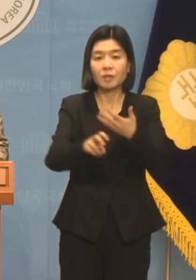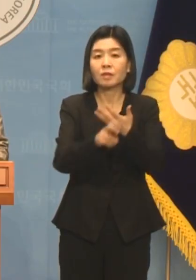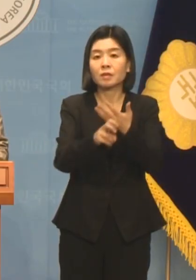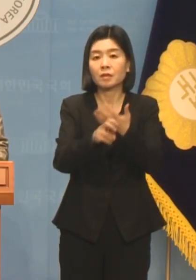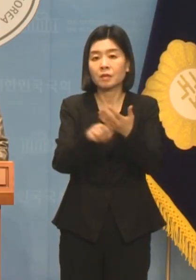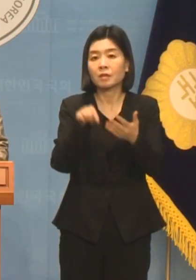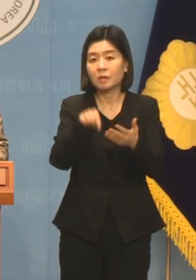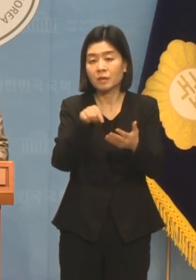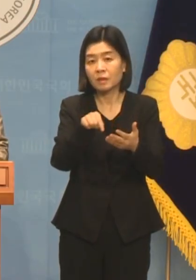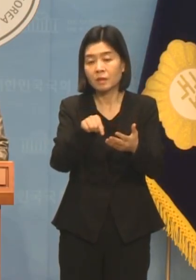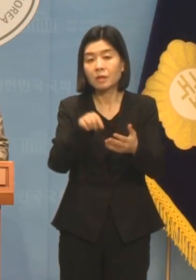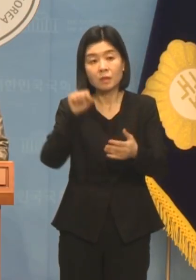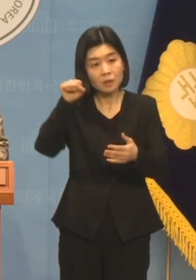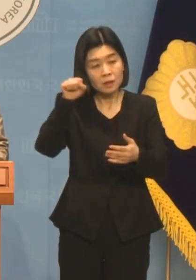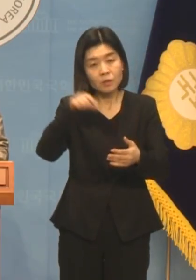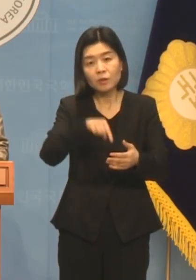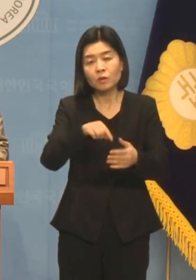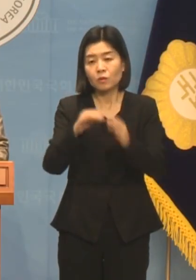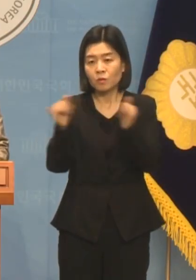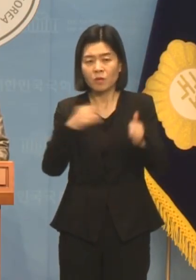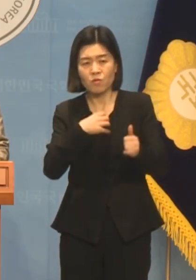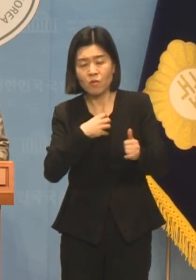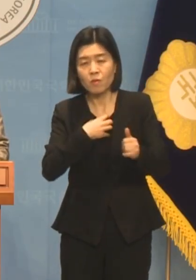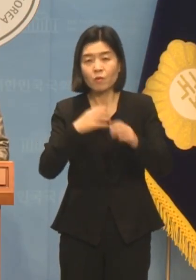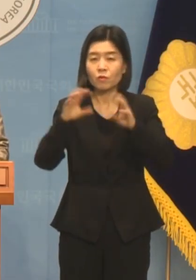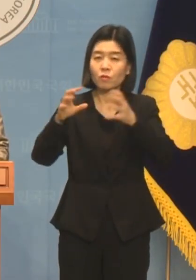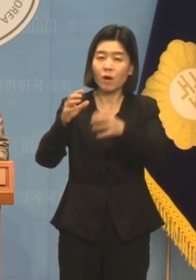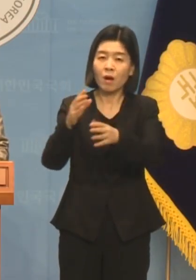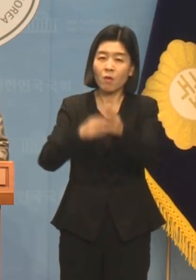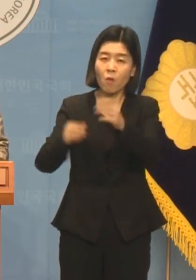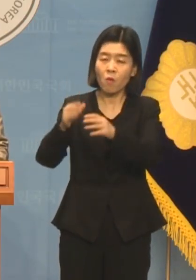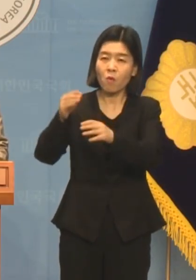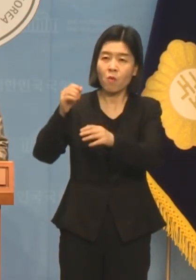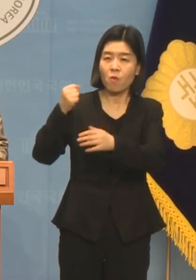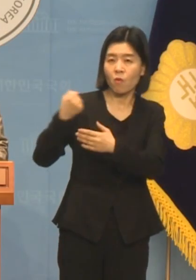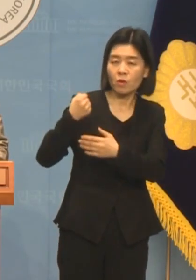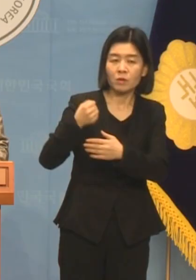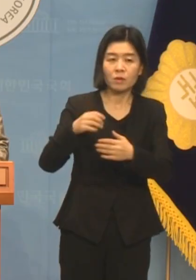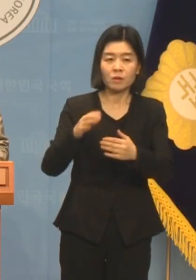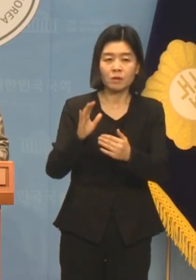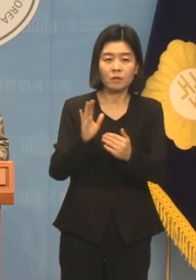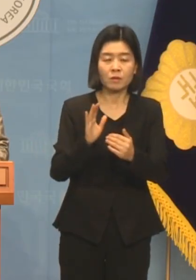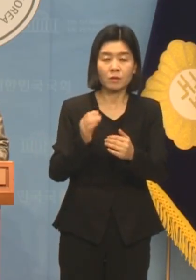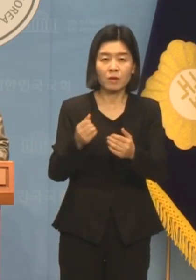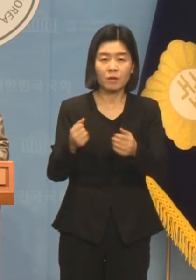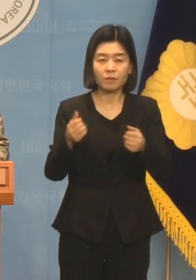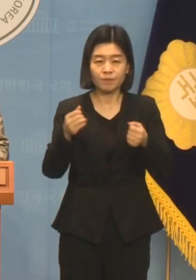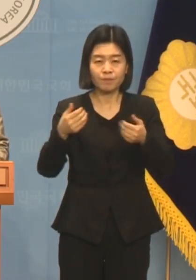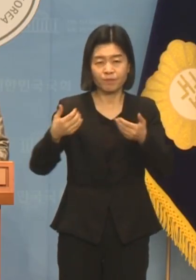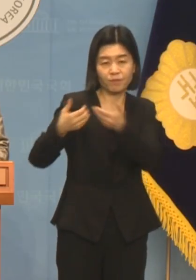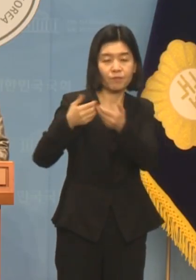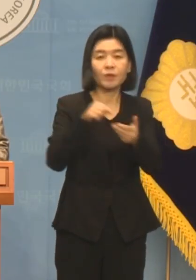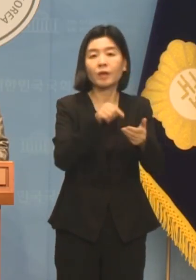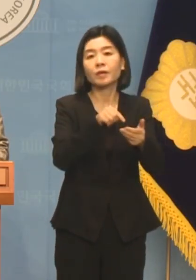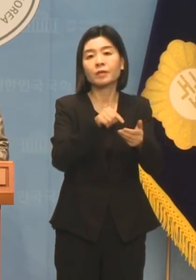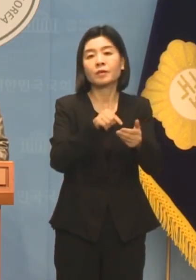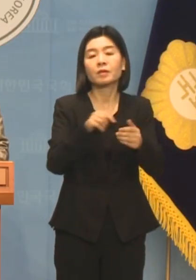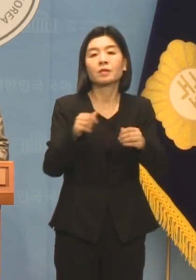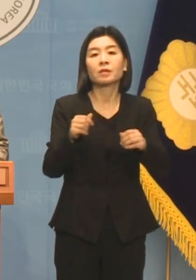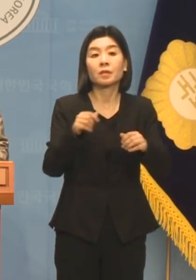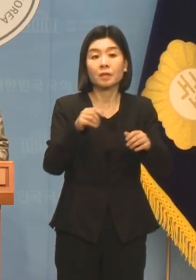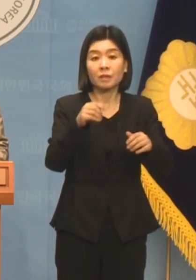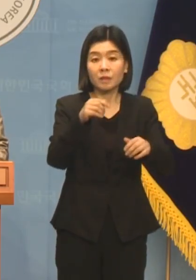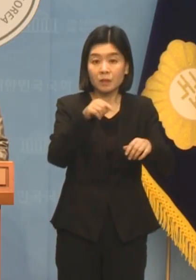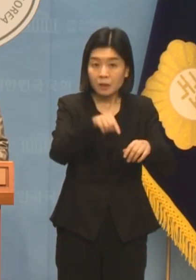위협하고 국가 공권력에 도전하는 불법 폭력 시위에 대해서는 서부지법 시위에 대한 경찰의